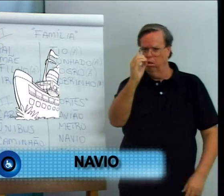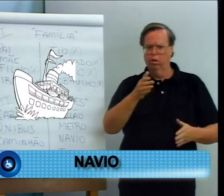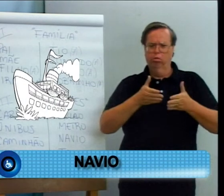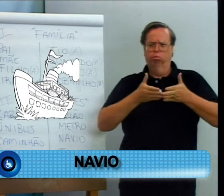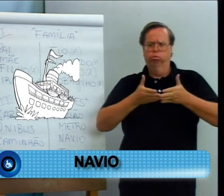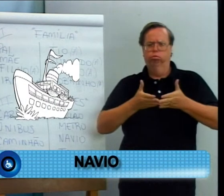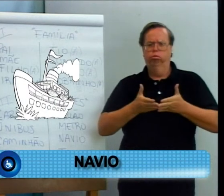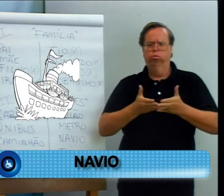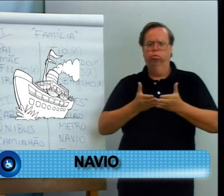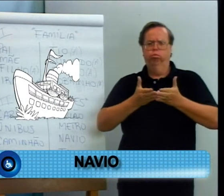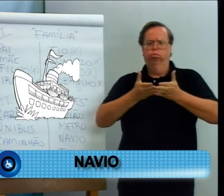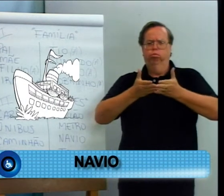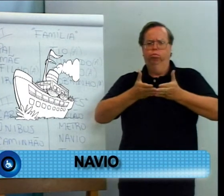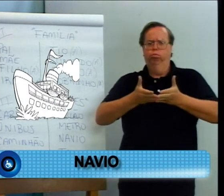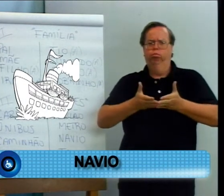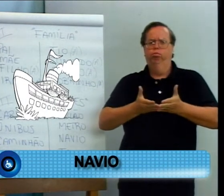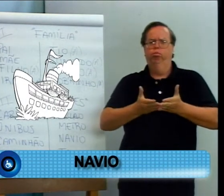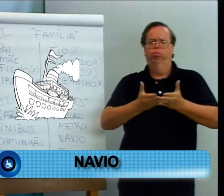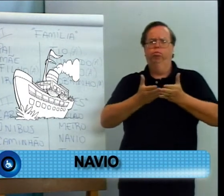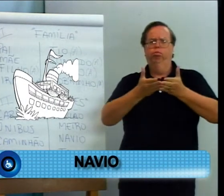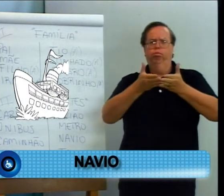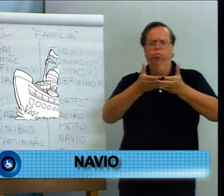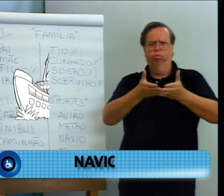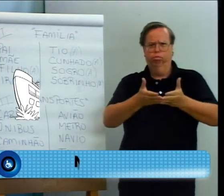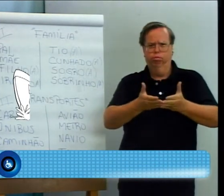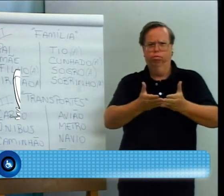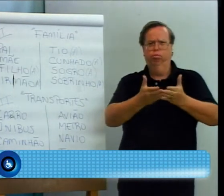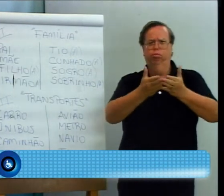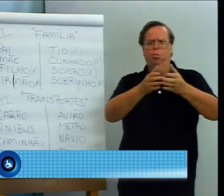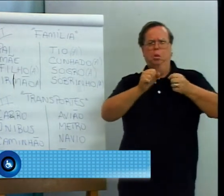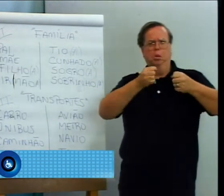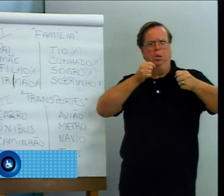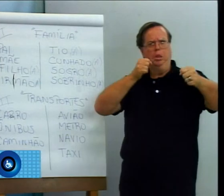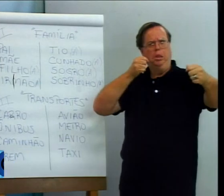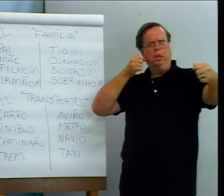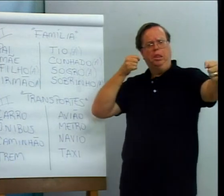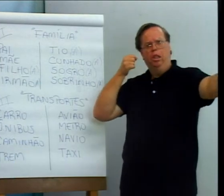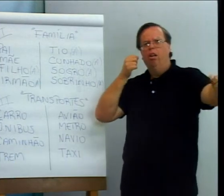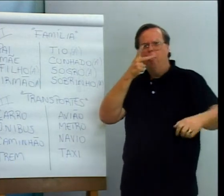Navio. Navio. Esse é o sinal de navio. Navio.